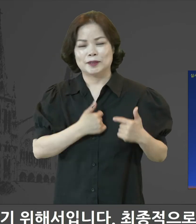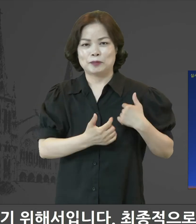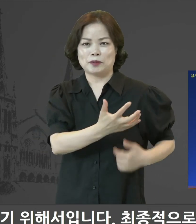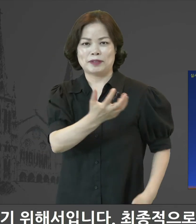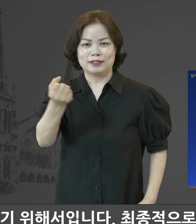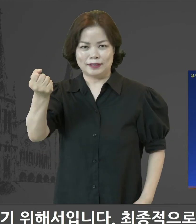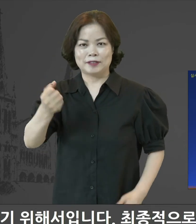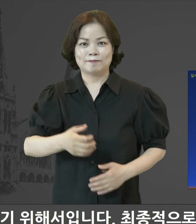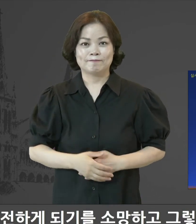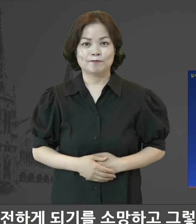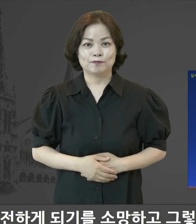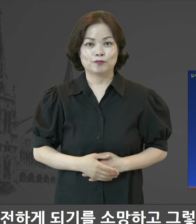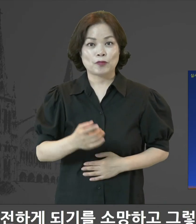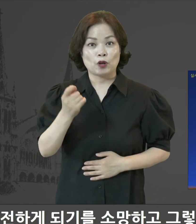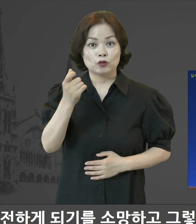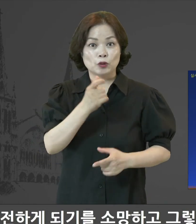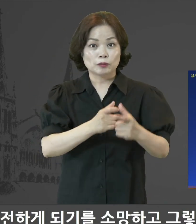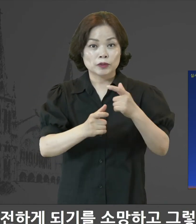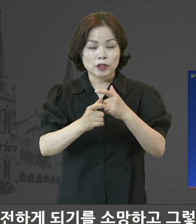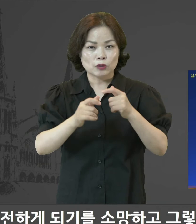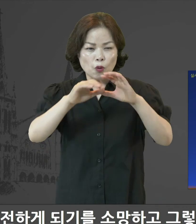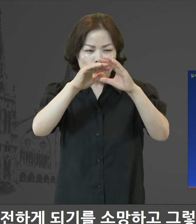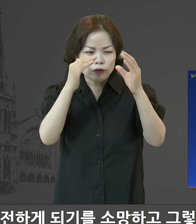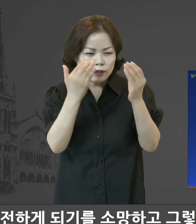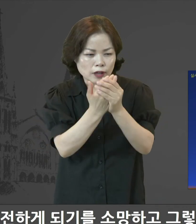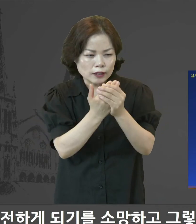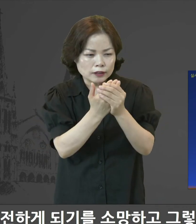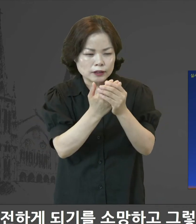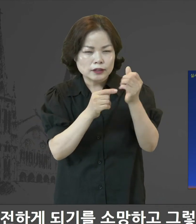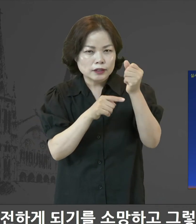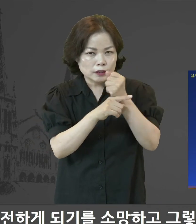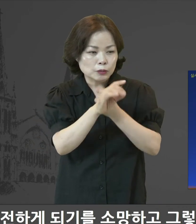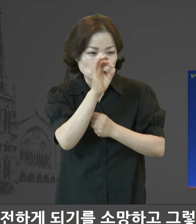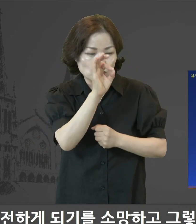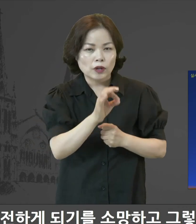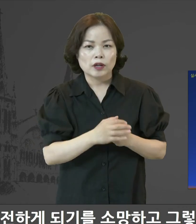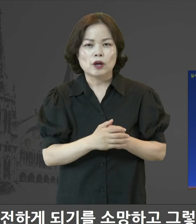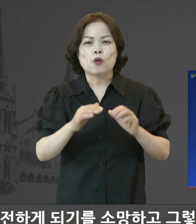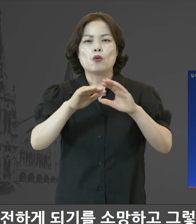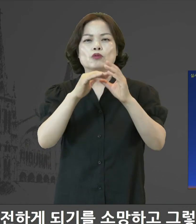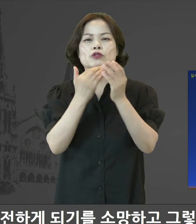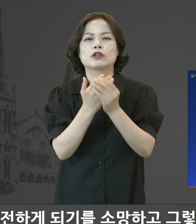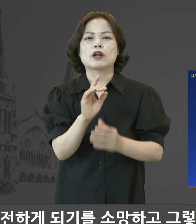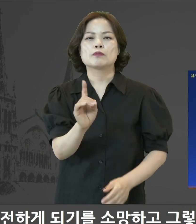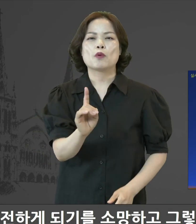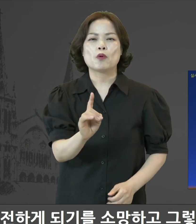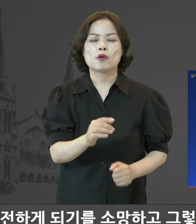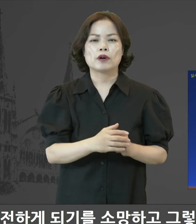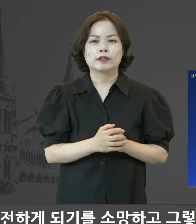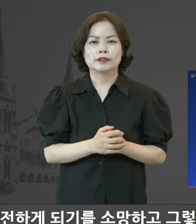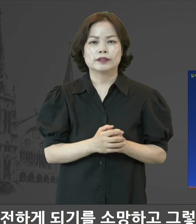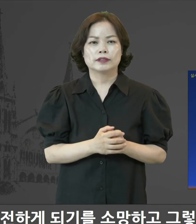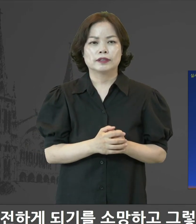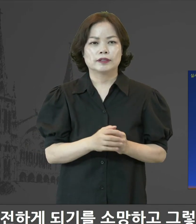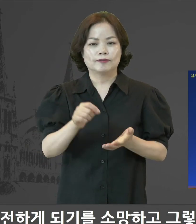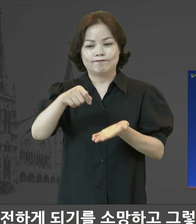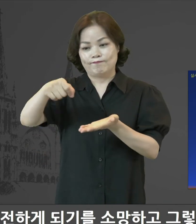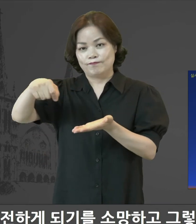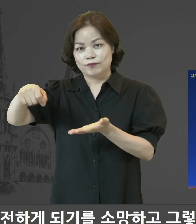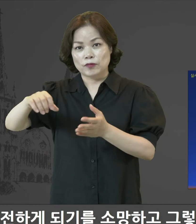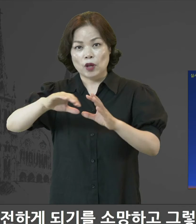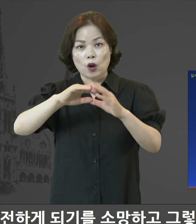것이죠. 자, 조금 더 이 온전하게 된다는 말을 살펴보십시다. 온전하게 된다는 말 옆에다 노트해 놓으셔도 좋을 것